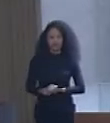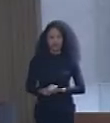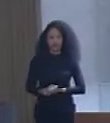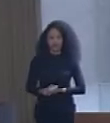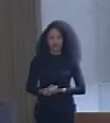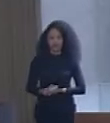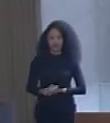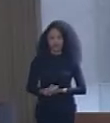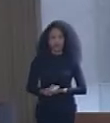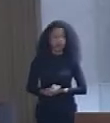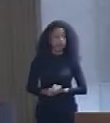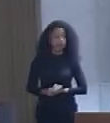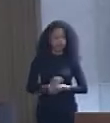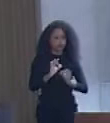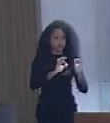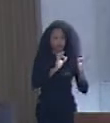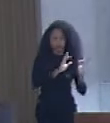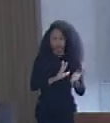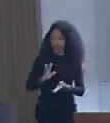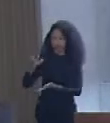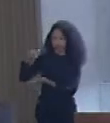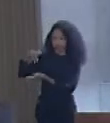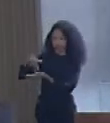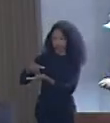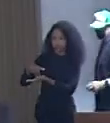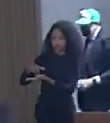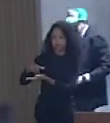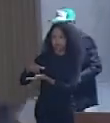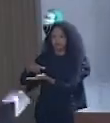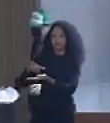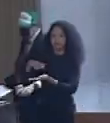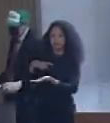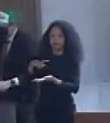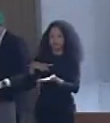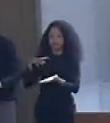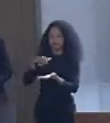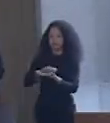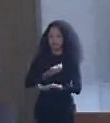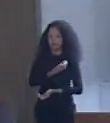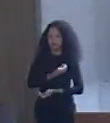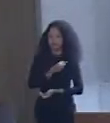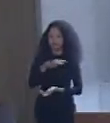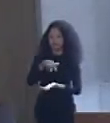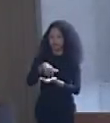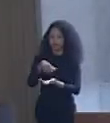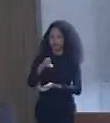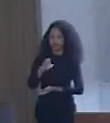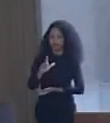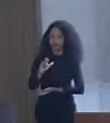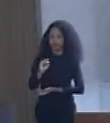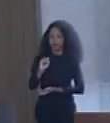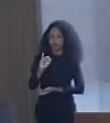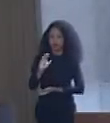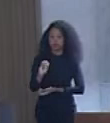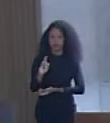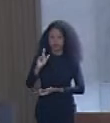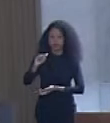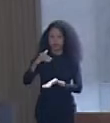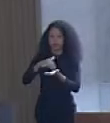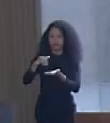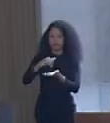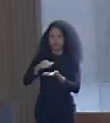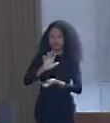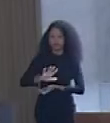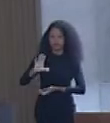Enquanto ele se dirige à tribuna, eu quero aqui registrar a presença de Elcio Alfredo, secretário-geral da